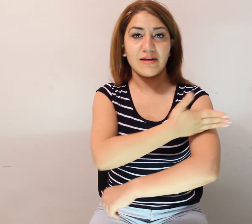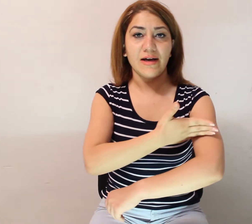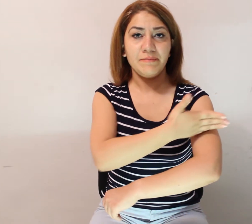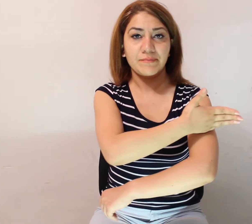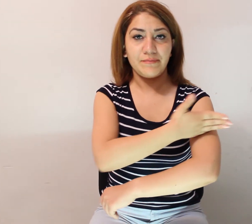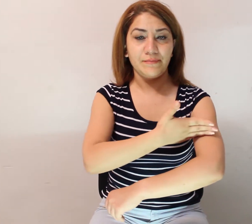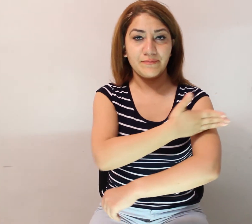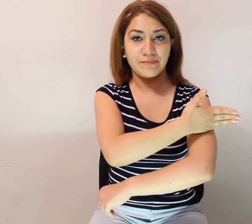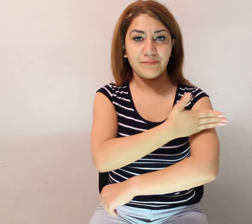Պորտուգալիա,